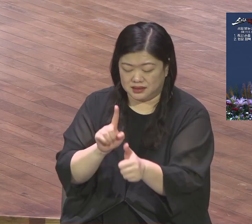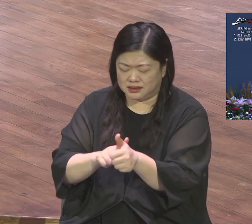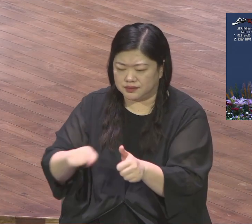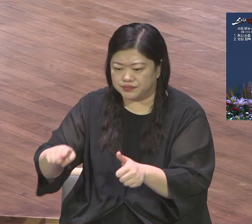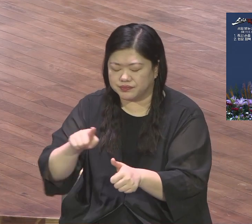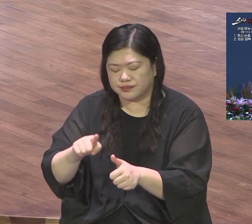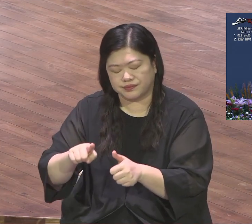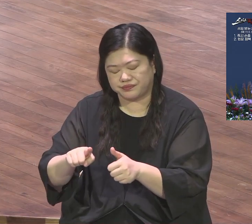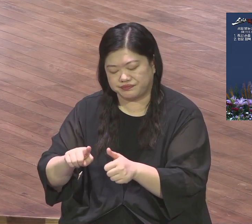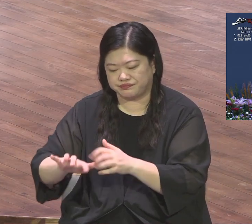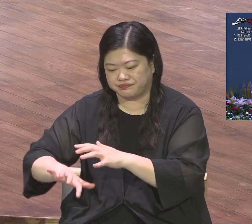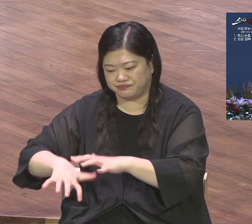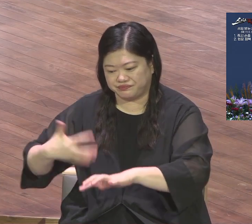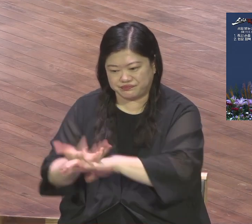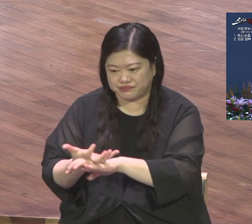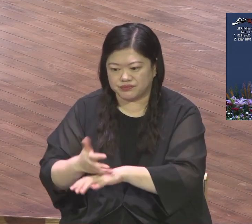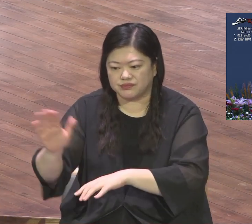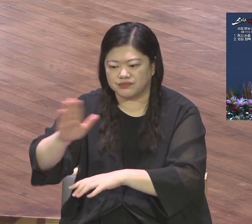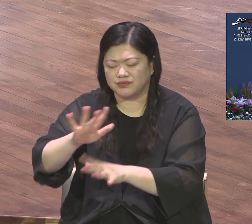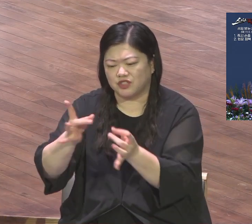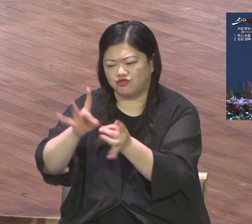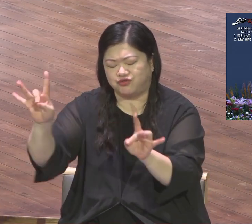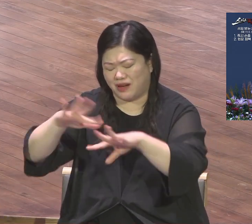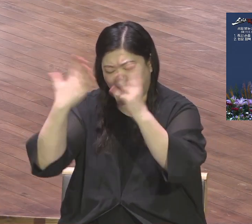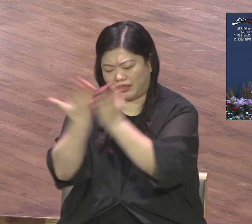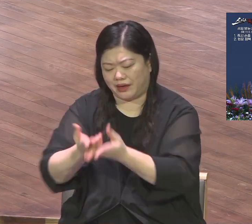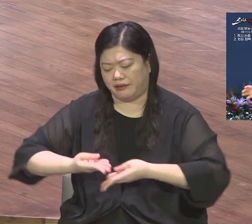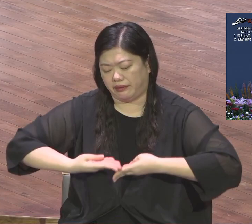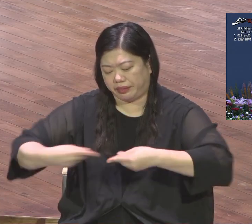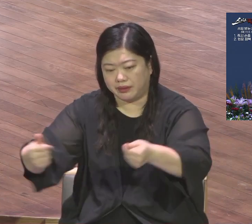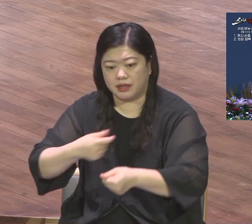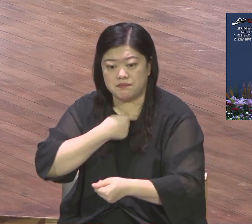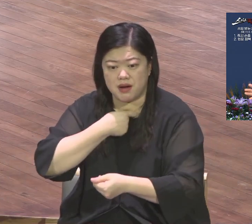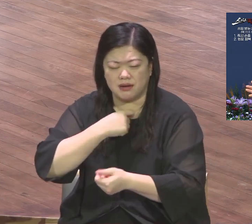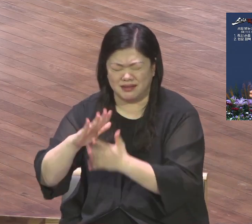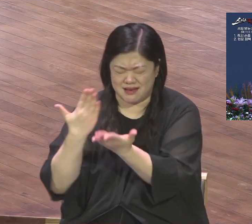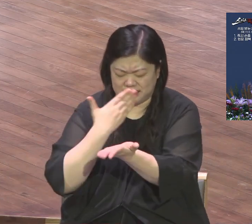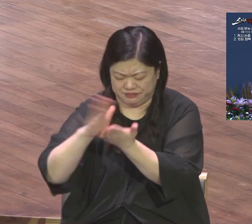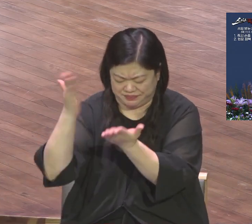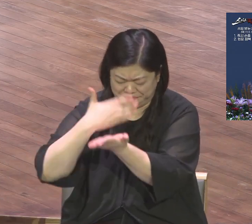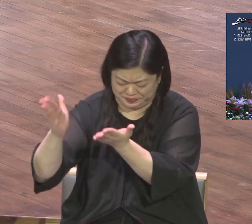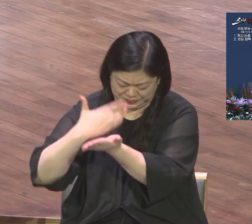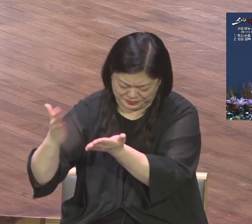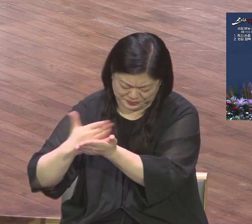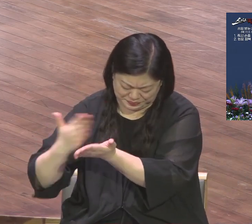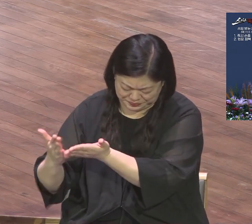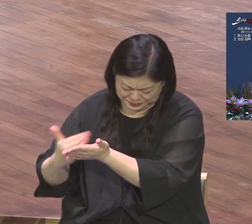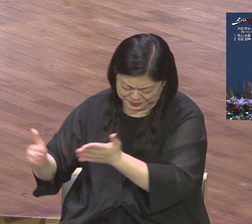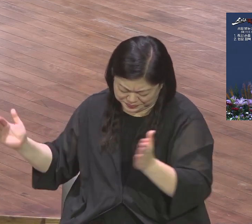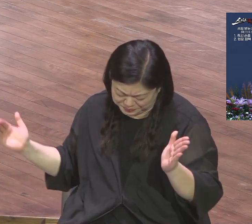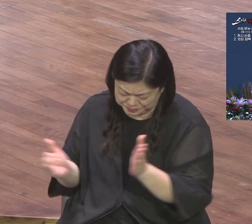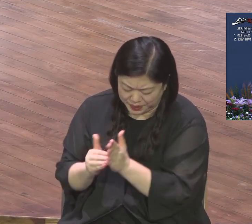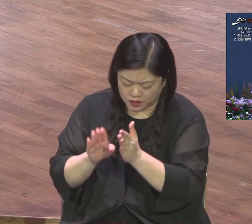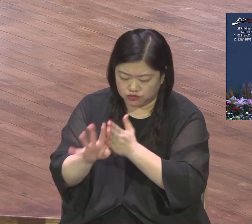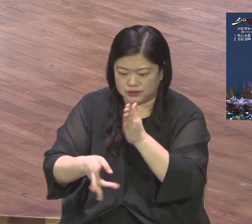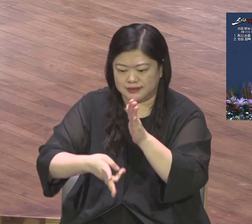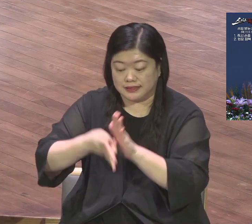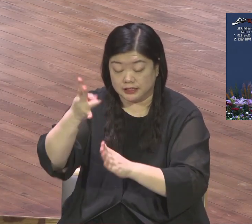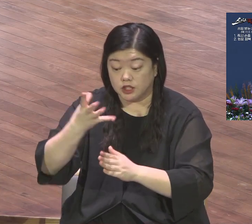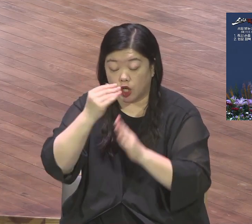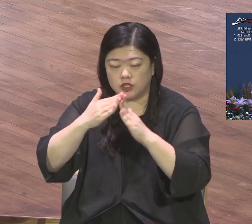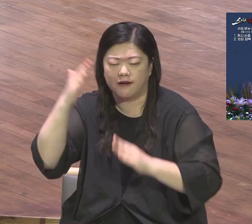일으켜가지고 예루살렘을 탈환합니다. 그래서 모든 우상을 다 그렇게 제거를 하는데